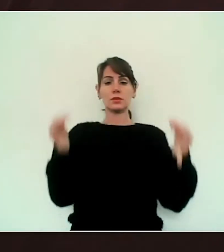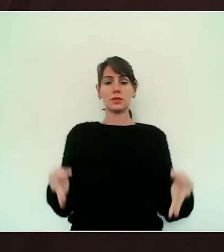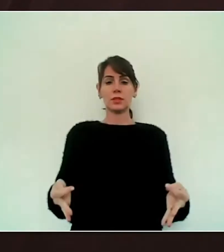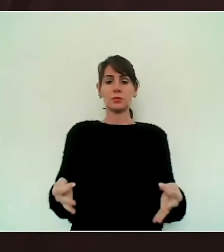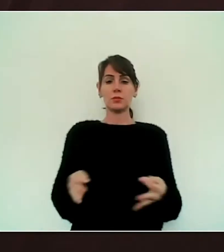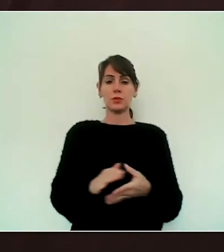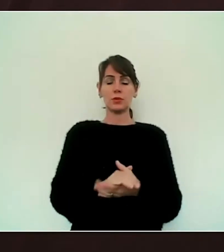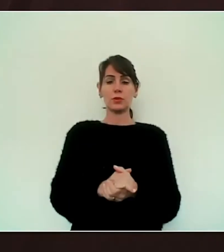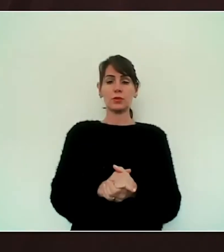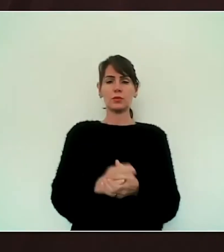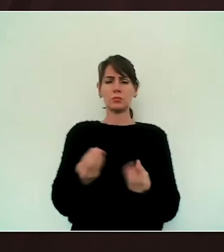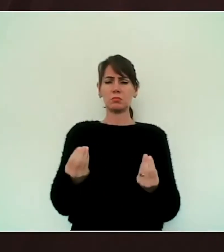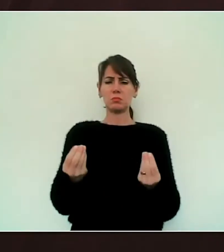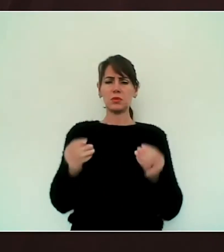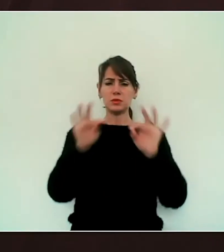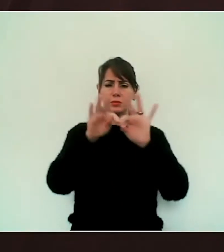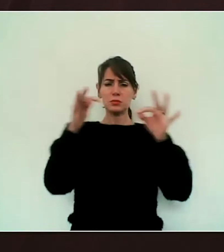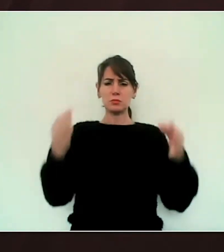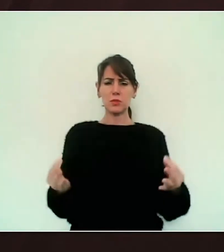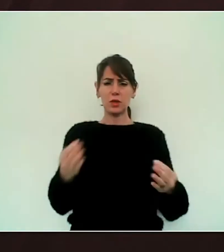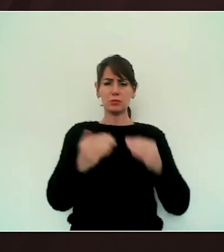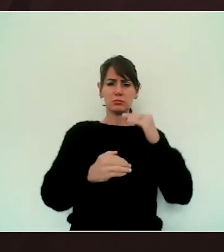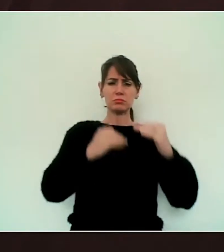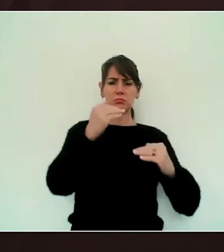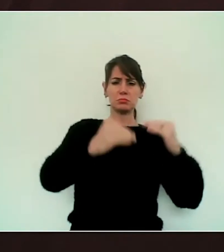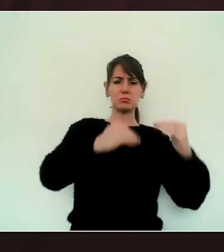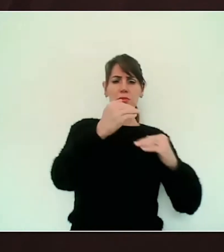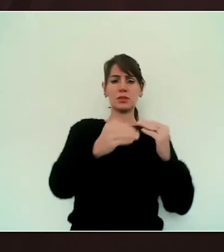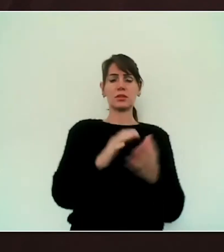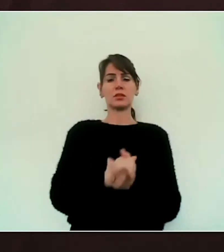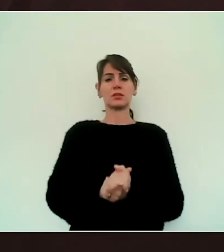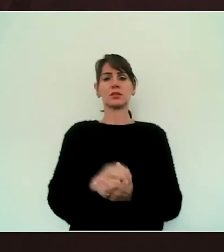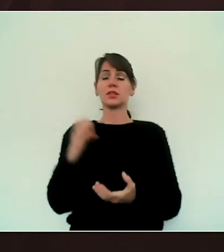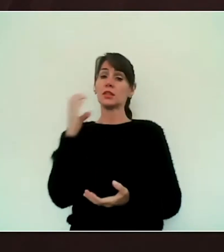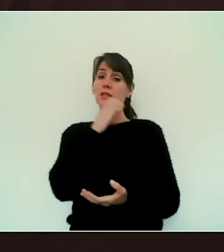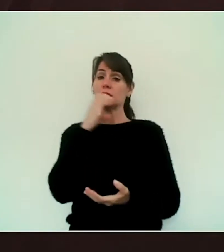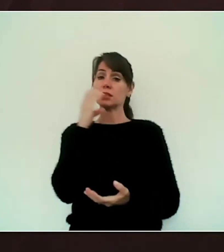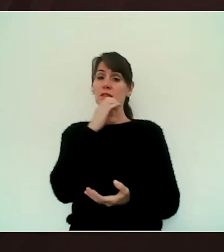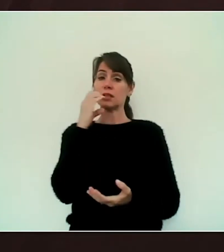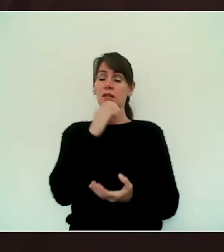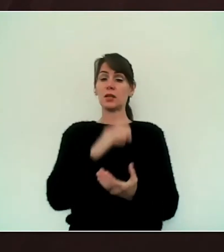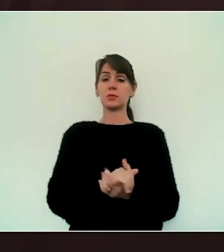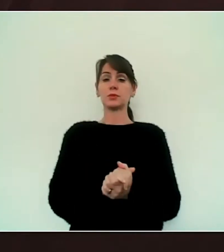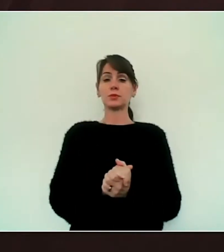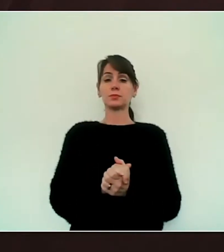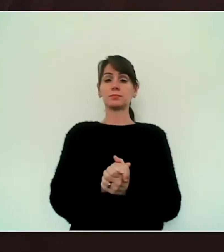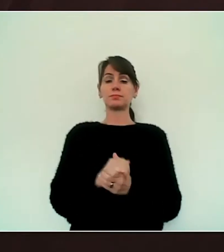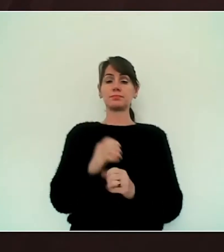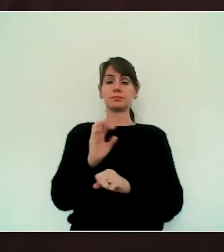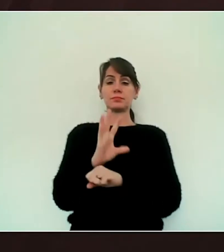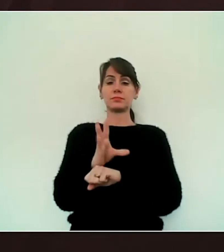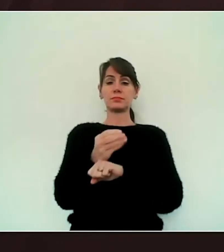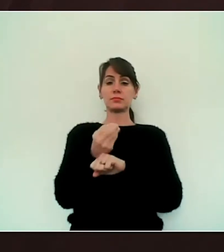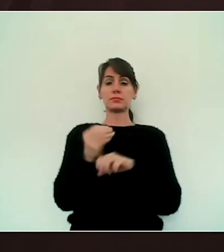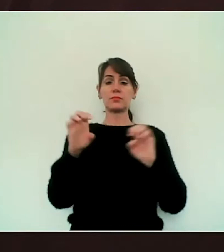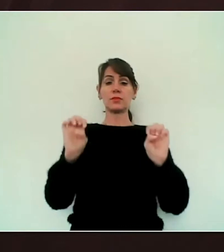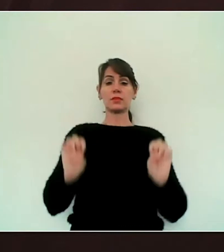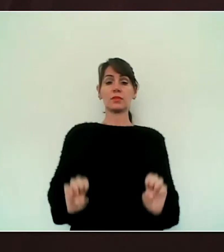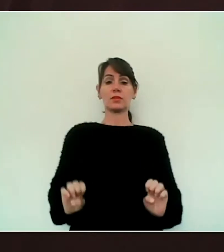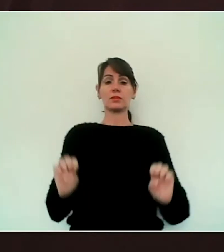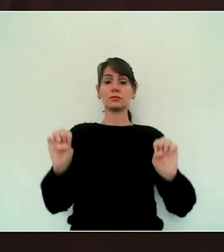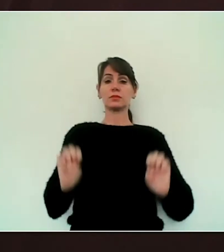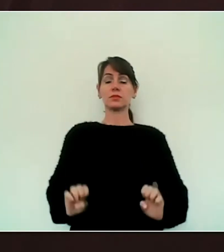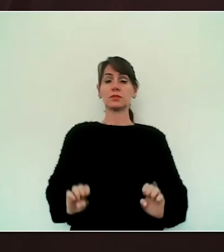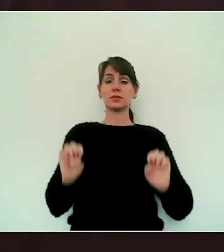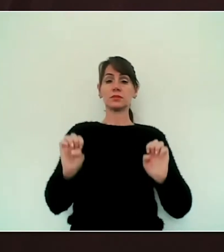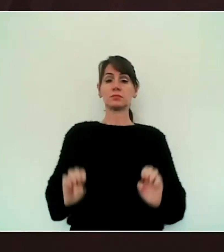consequências e se proliferaram com rapidez na época da igreja de Esmirna. Contudo, por mais que seja